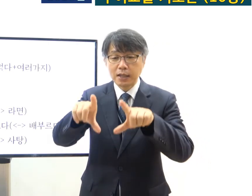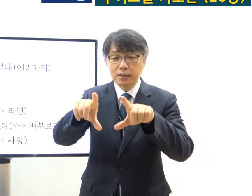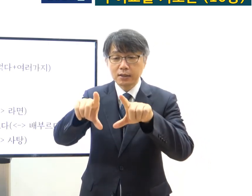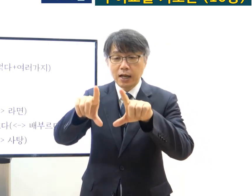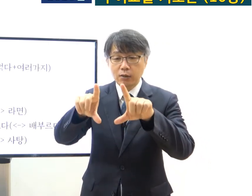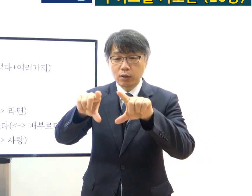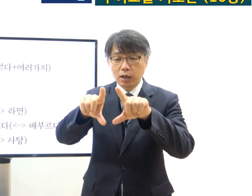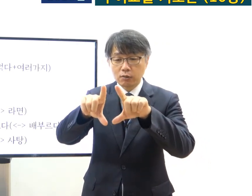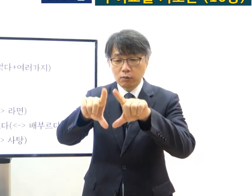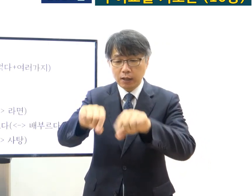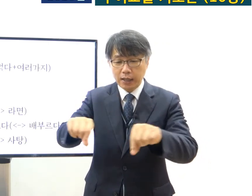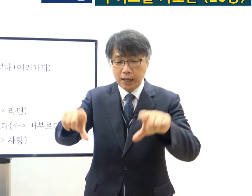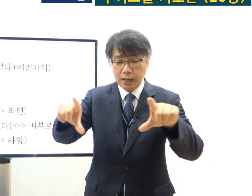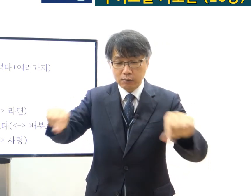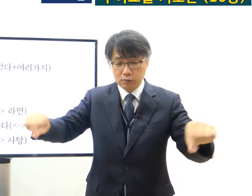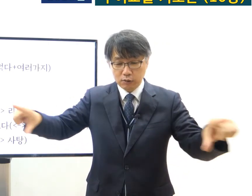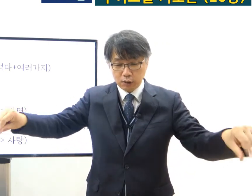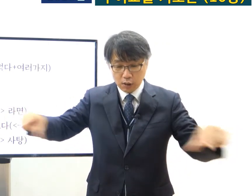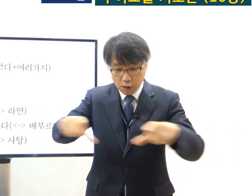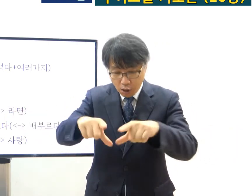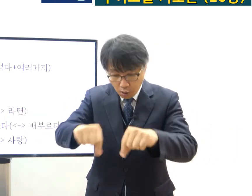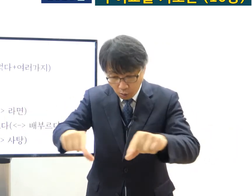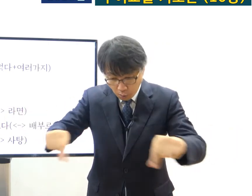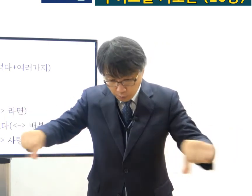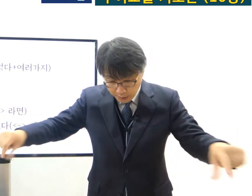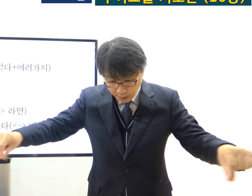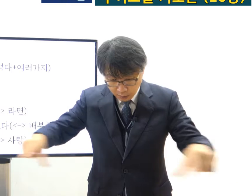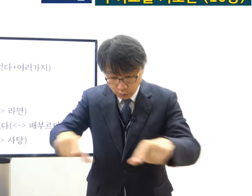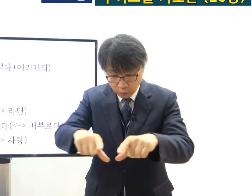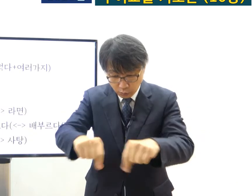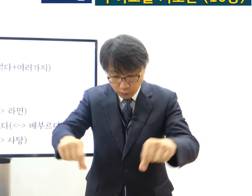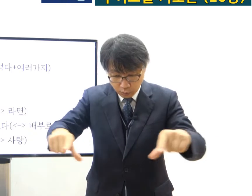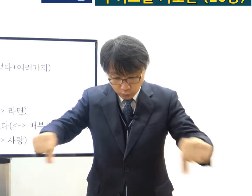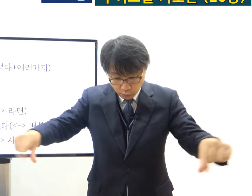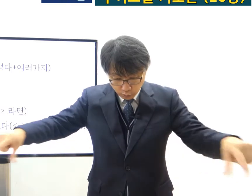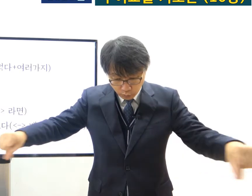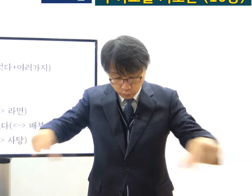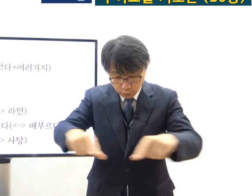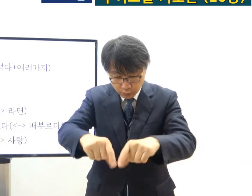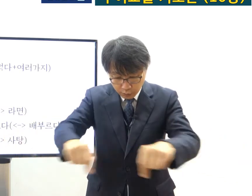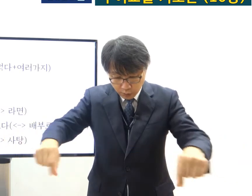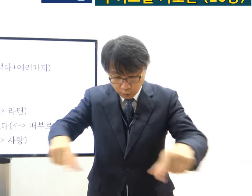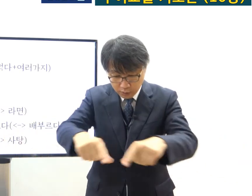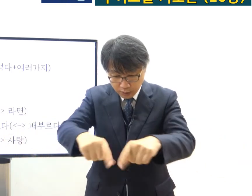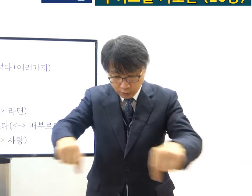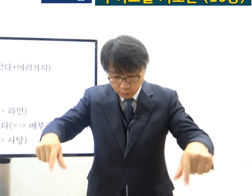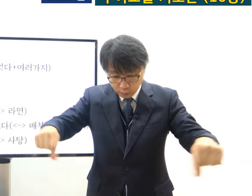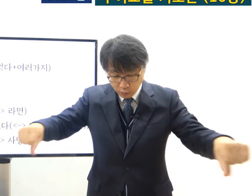반찬은 자 이렇게 해가지고 하나 둘 반찬 여기 있고 여기 조금씩 종지에 이렇게 놓여